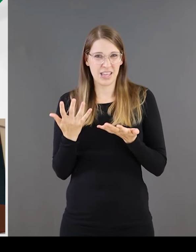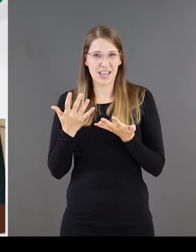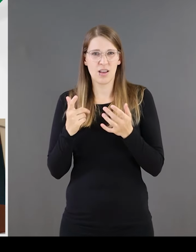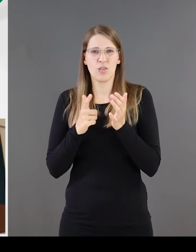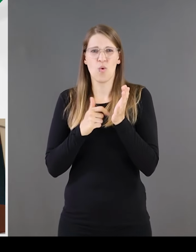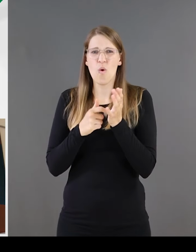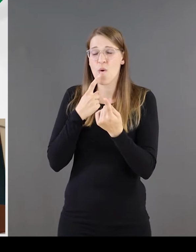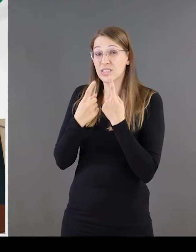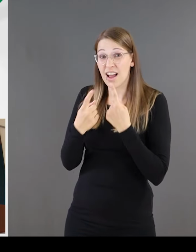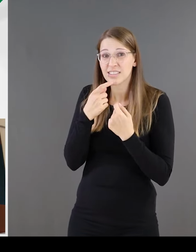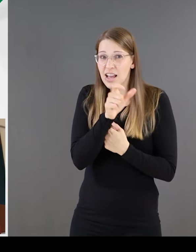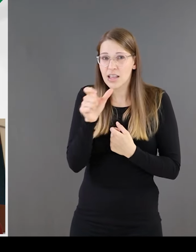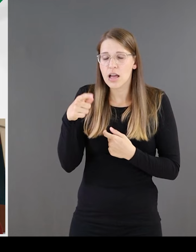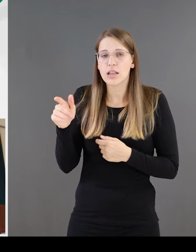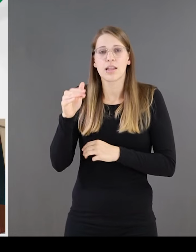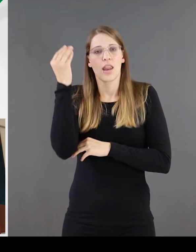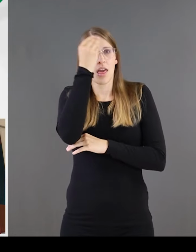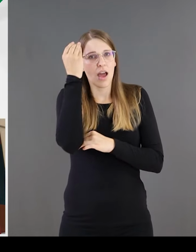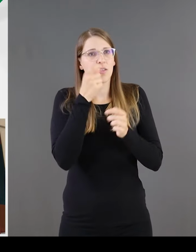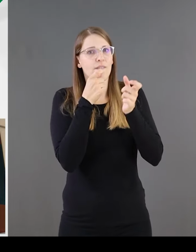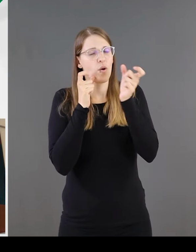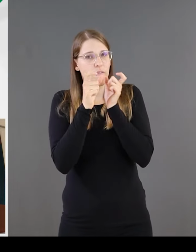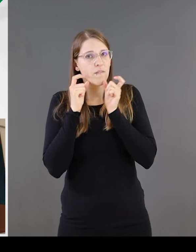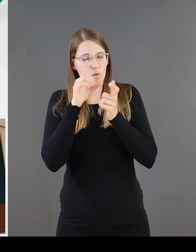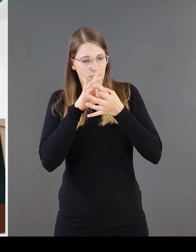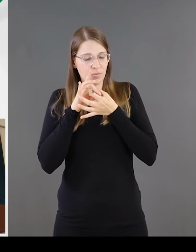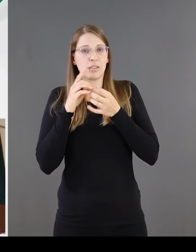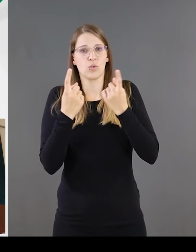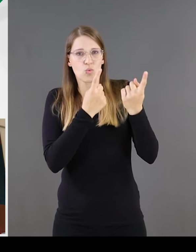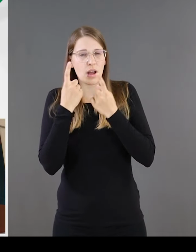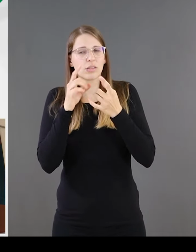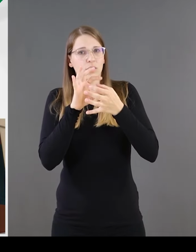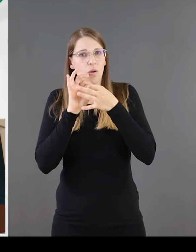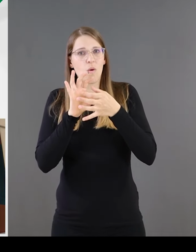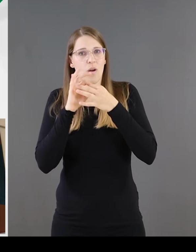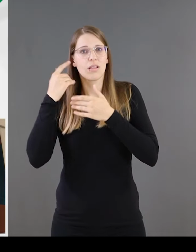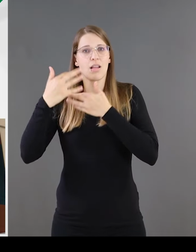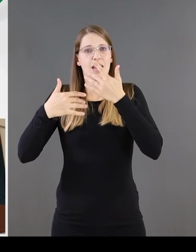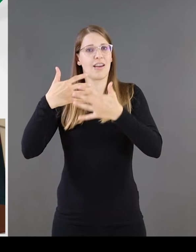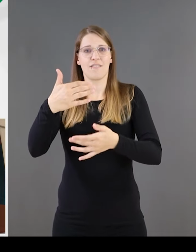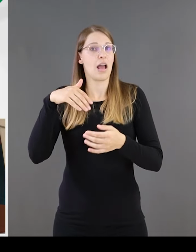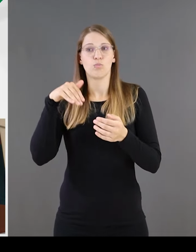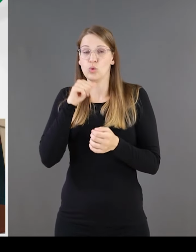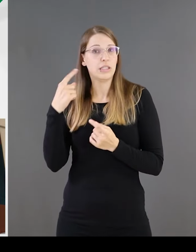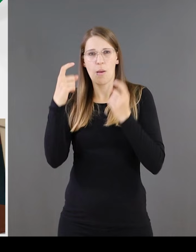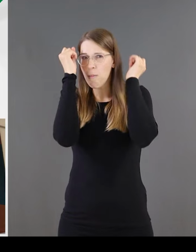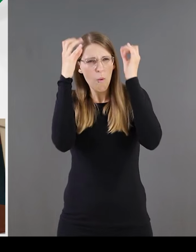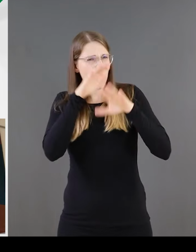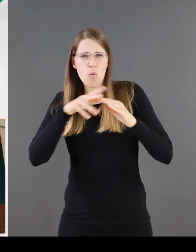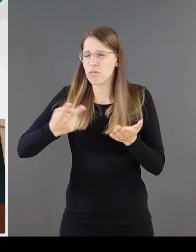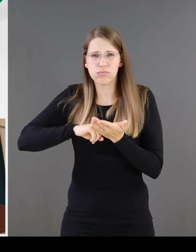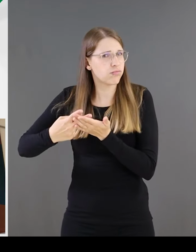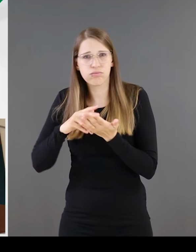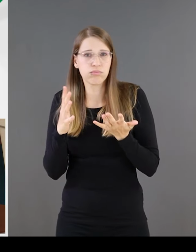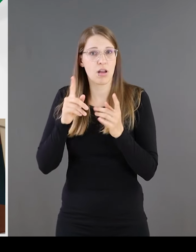Worte mit der Situation zu verknüpfen und irgendwann müssen sie sich nicht mehr wütend auf den Boden schmeißen, sondern können sagen, das zipft mich jetzt aber an, dass ich diesen